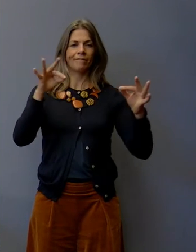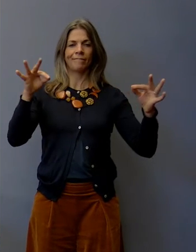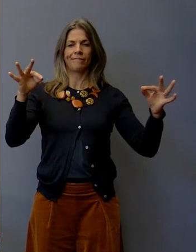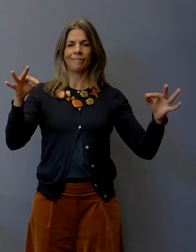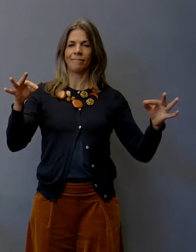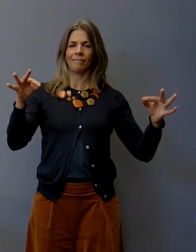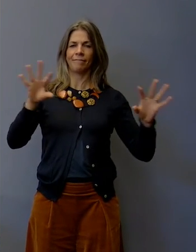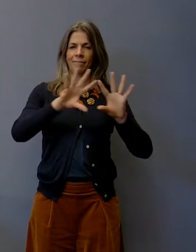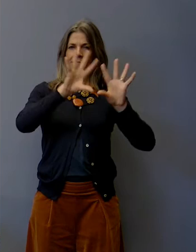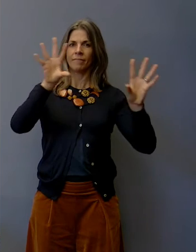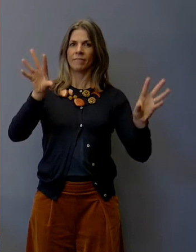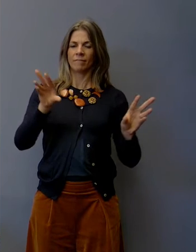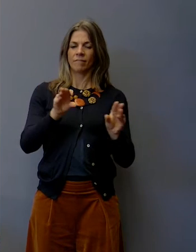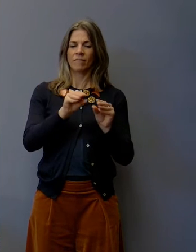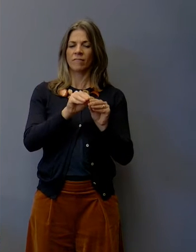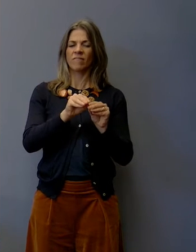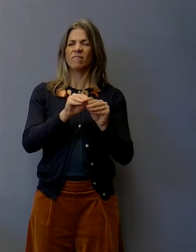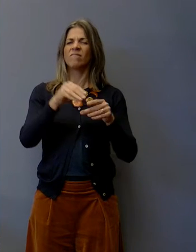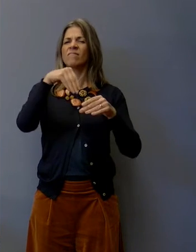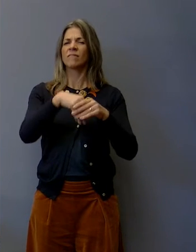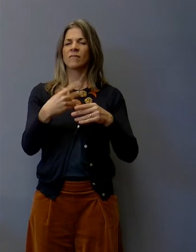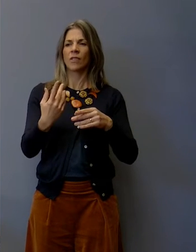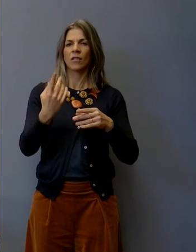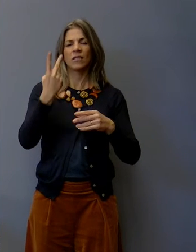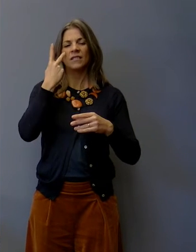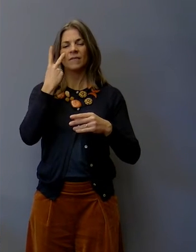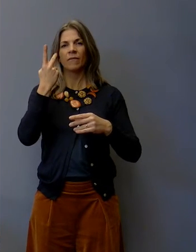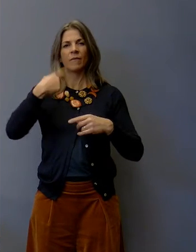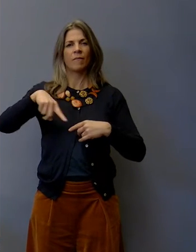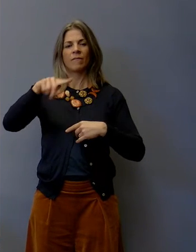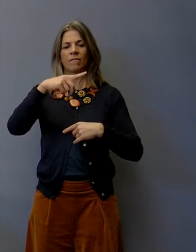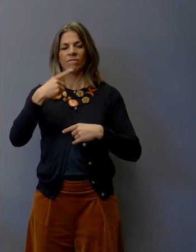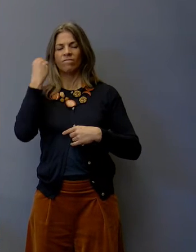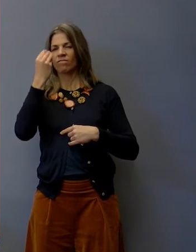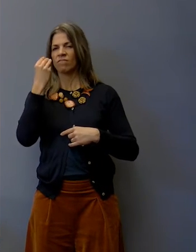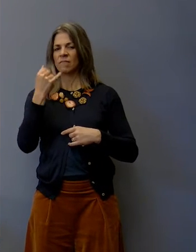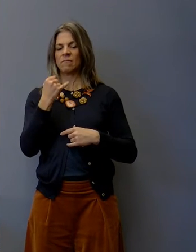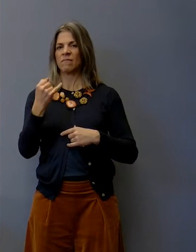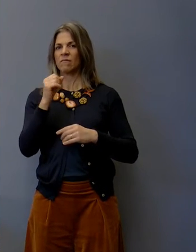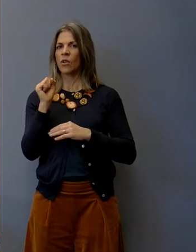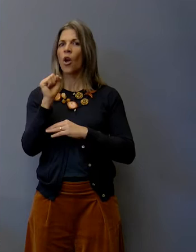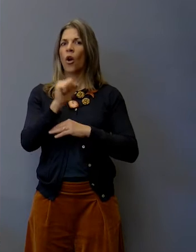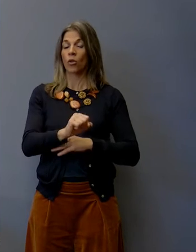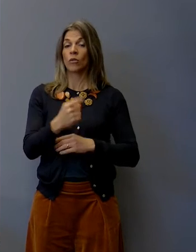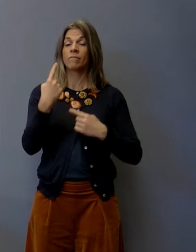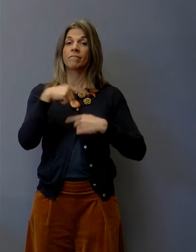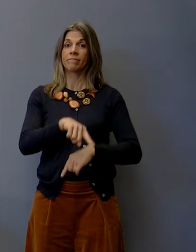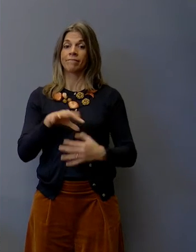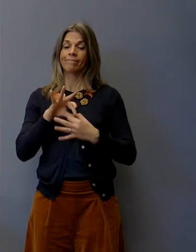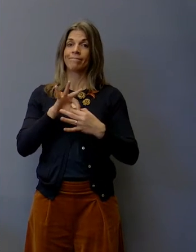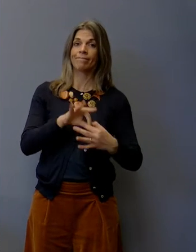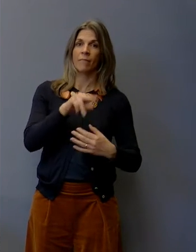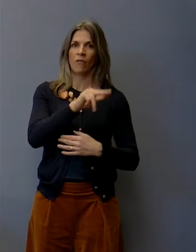del nostro diniego e quindi del nostro voto contrario allo stesso noi socialisti noi